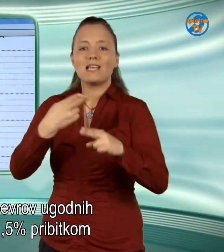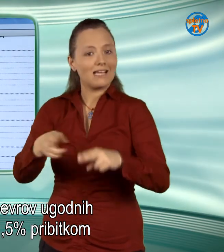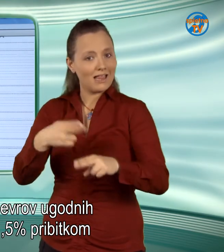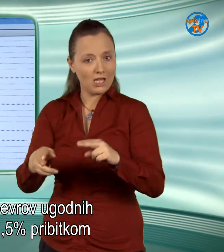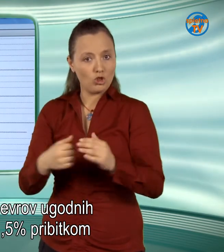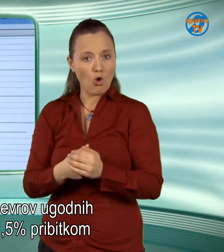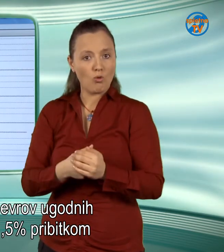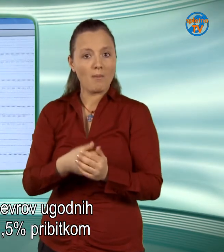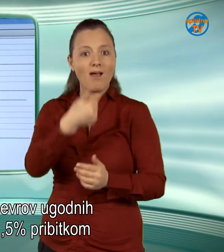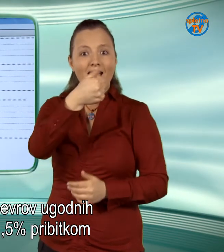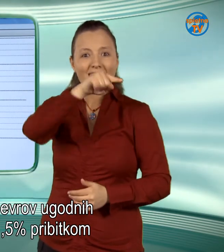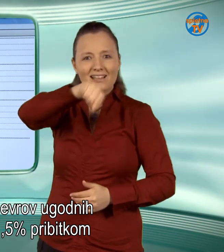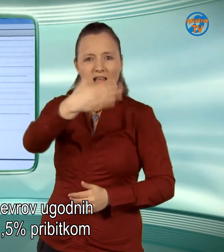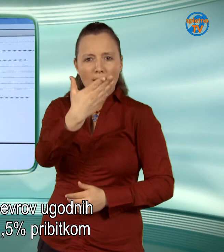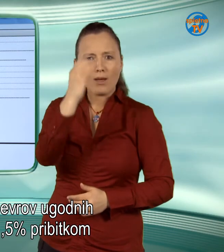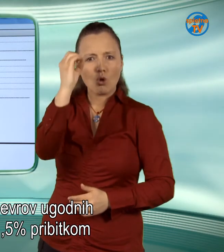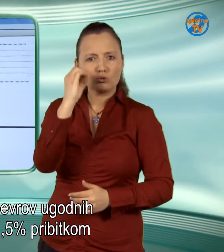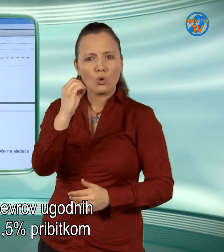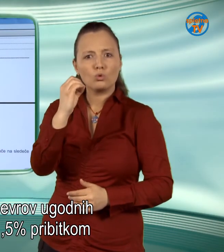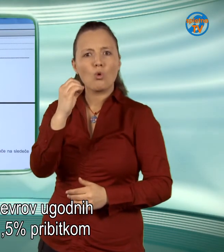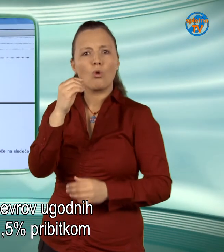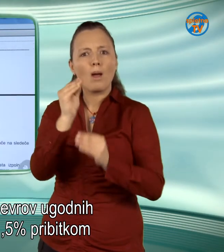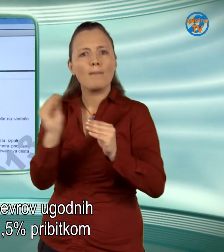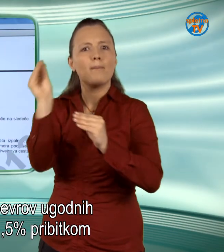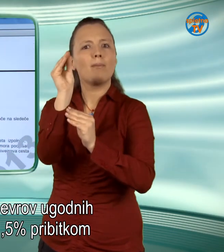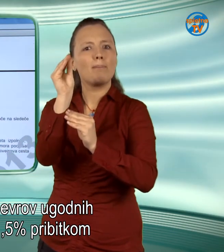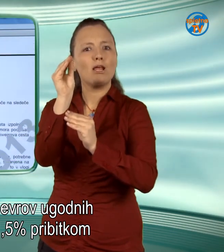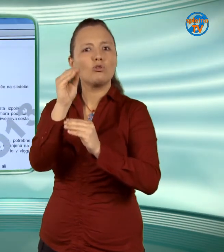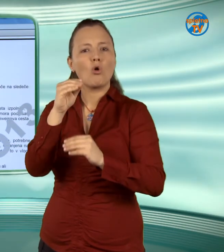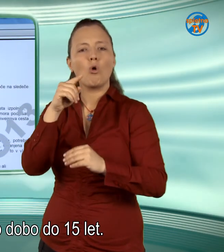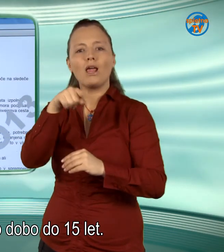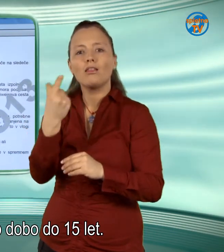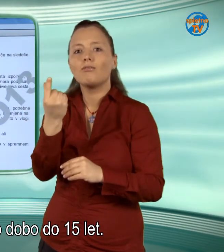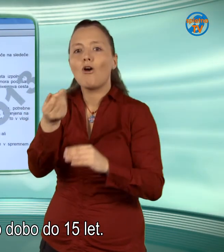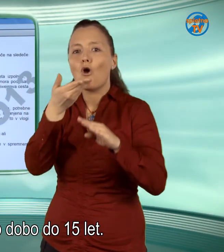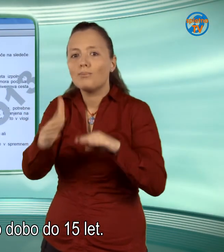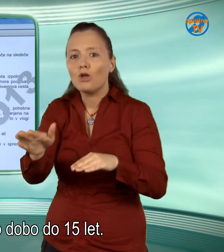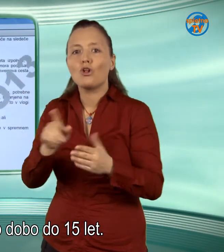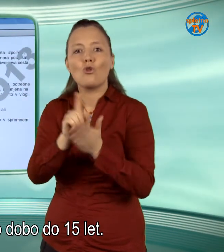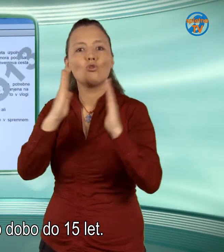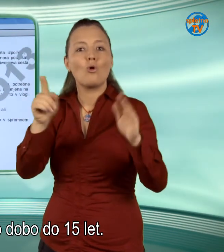z 1,5 pribitkom in z odplačilno dobo do 15 let.